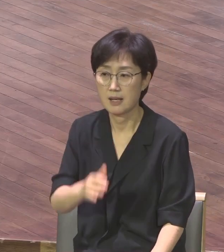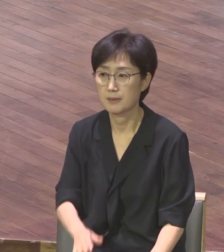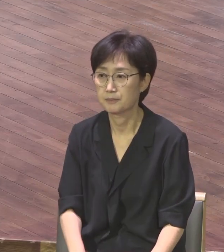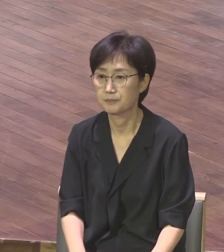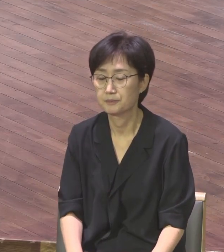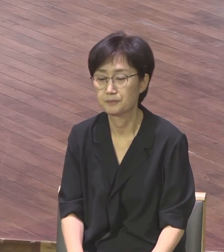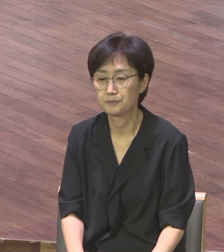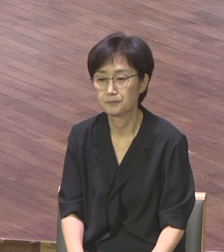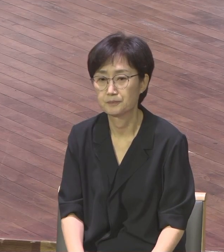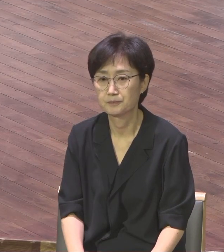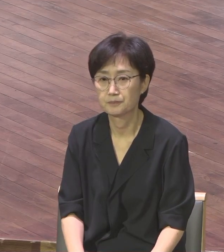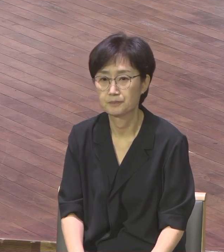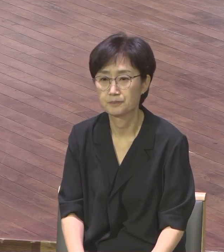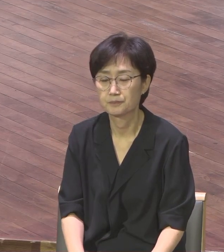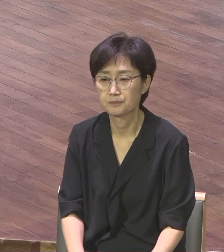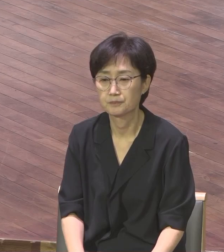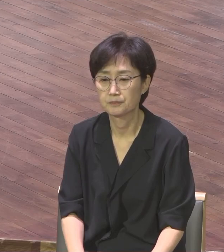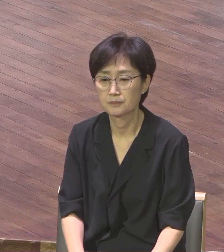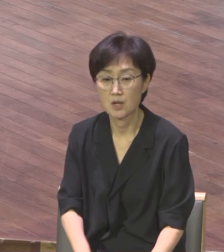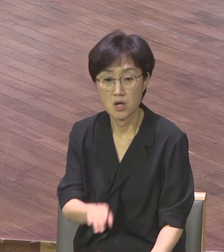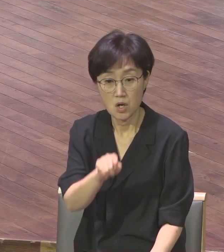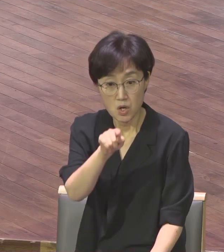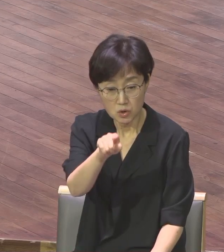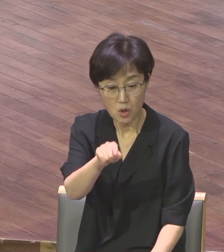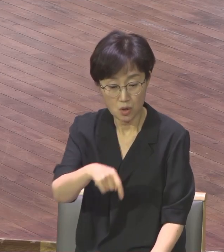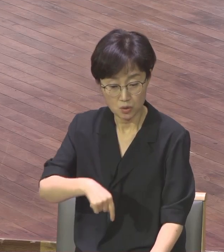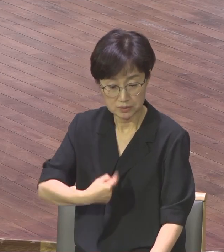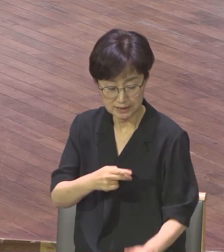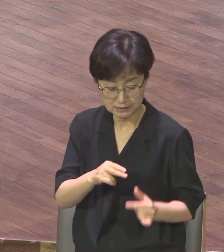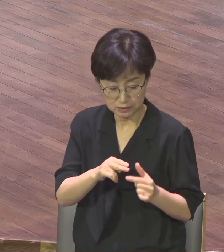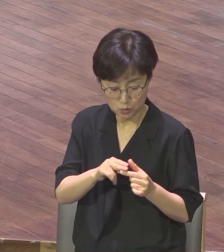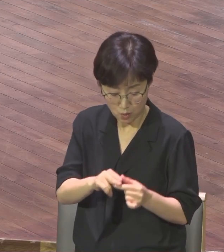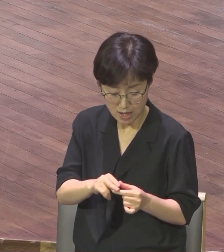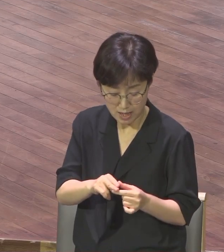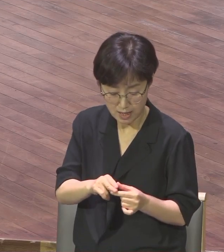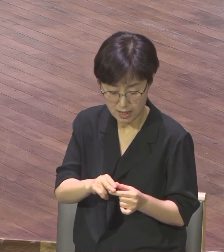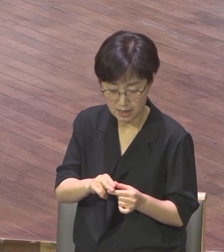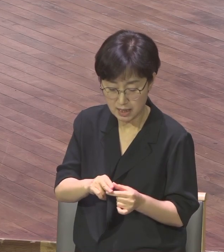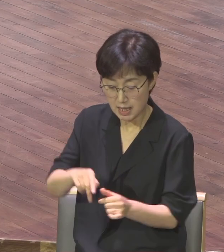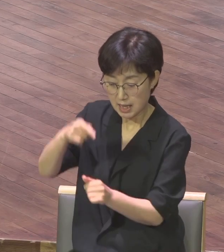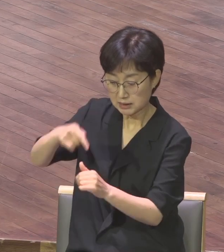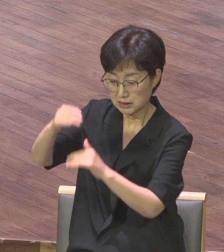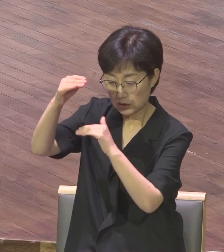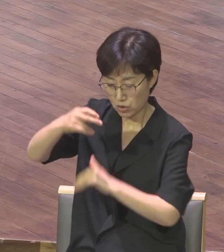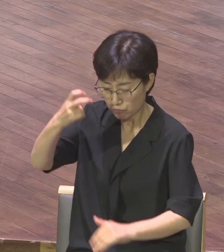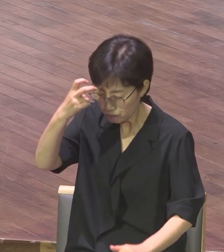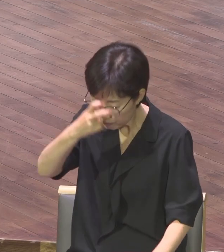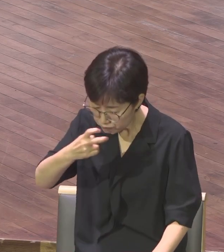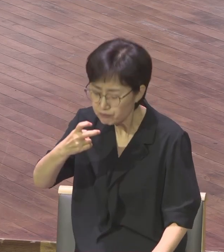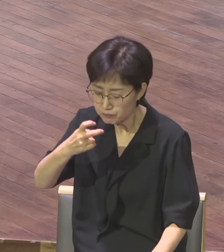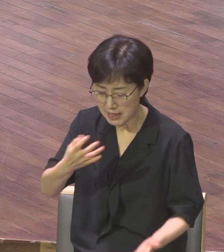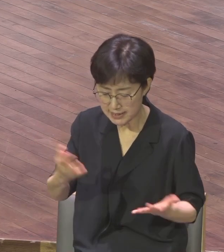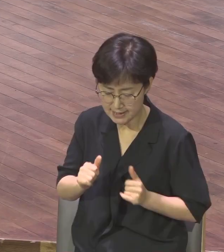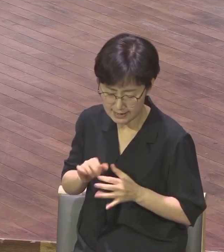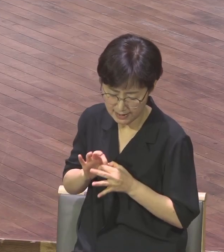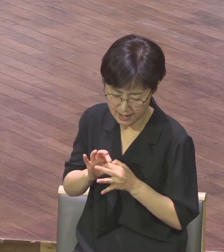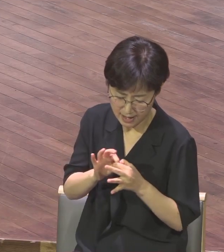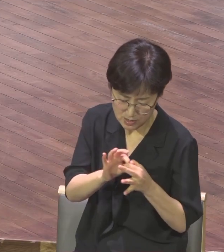한다. 너가 너 자신과 가르침을 살펴 이 일을